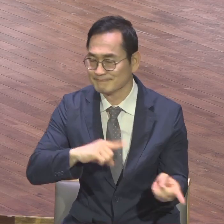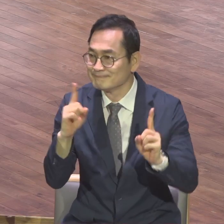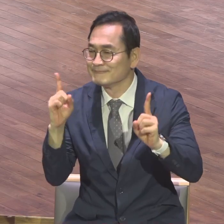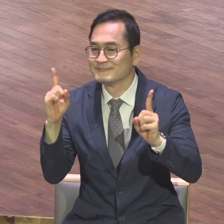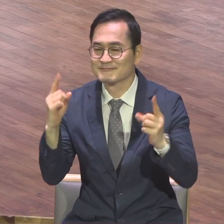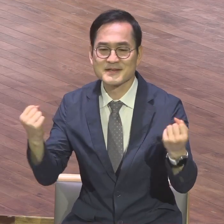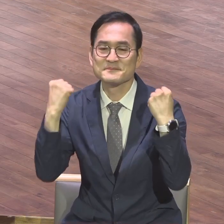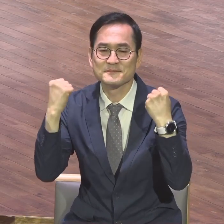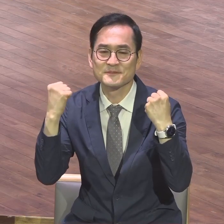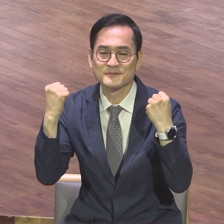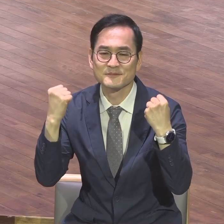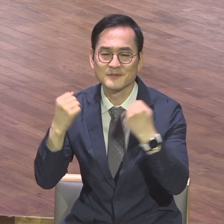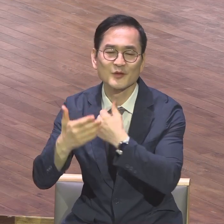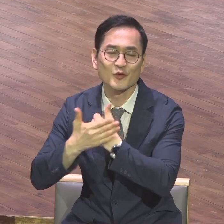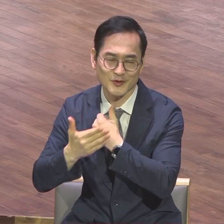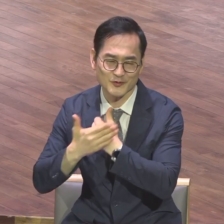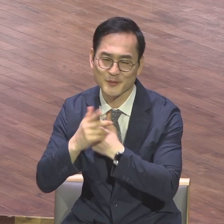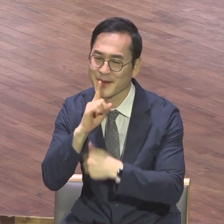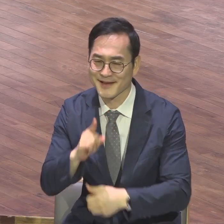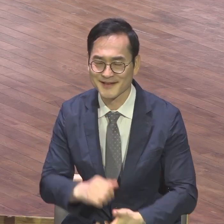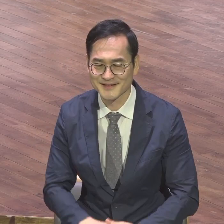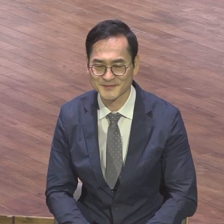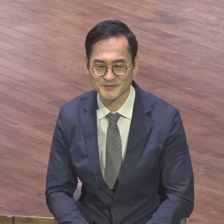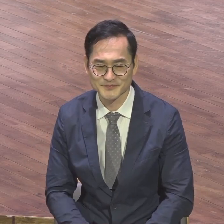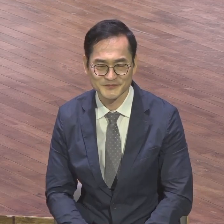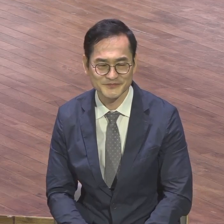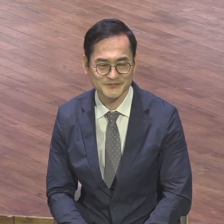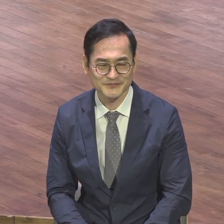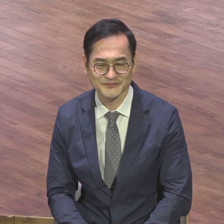변화와 역동을 그렇게 일어나게 한다.